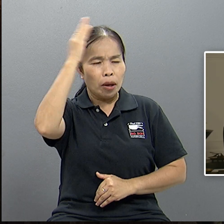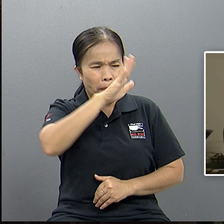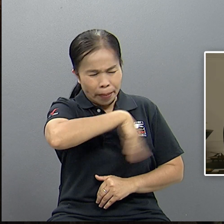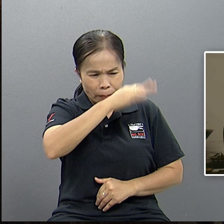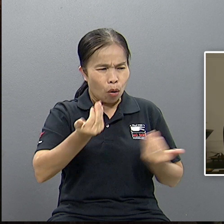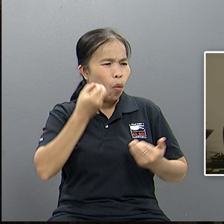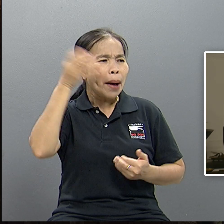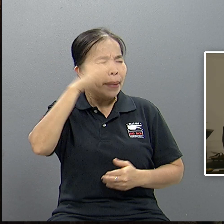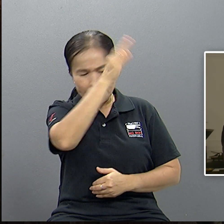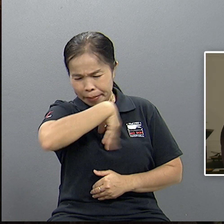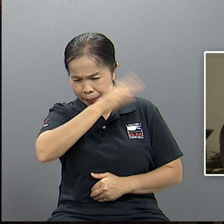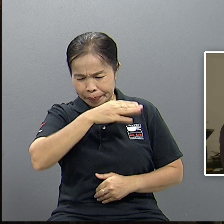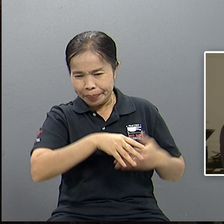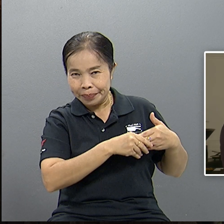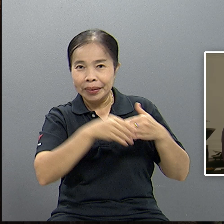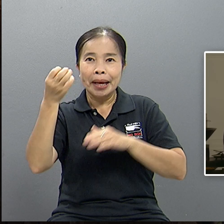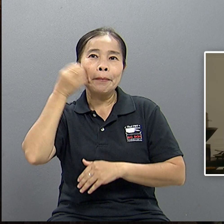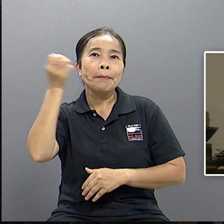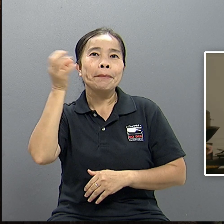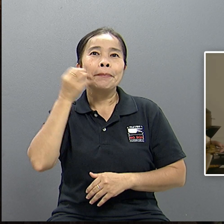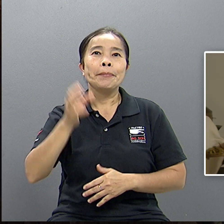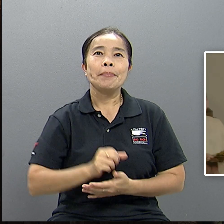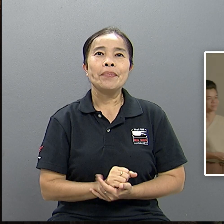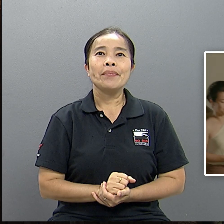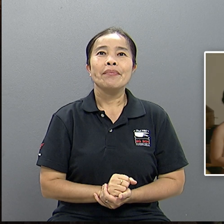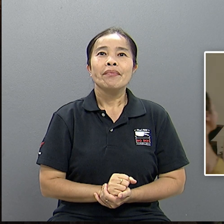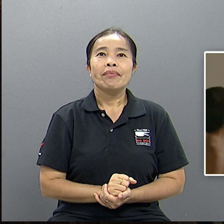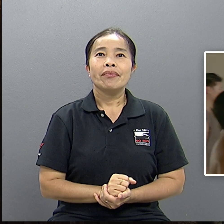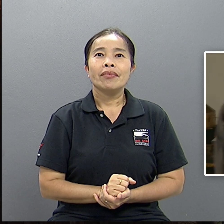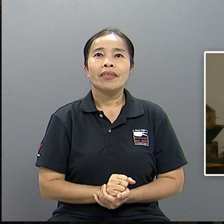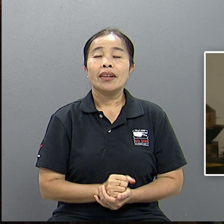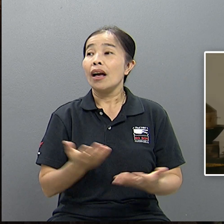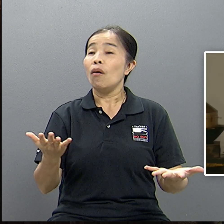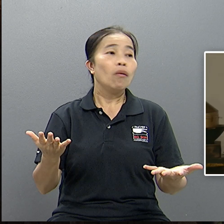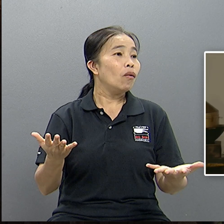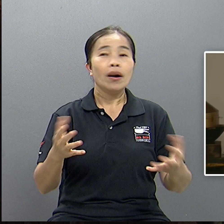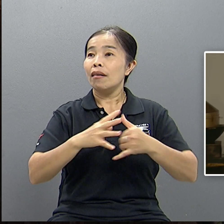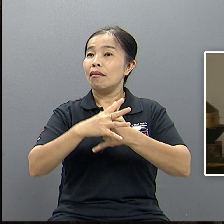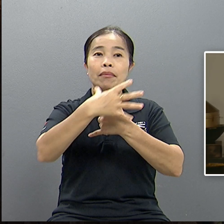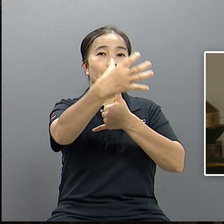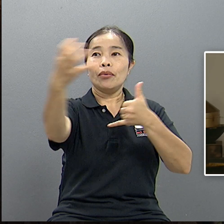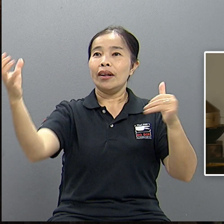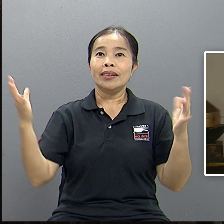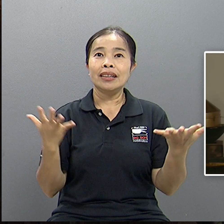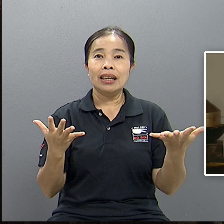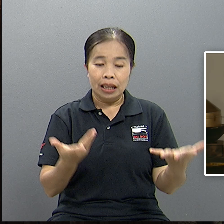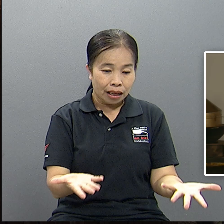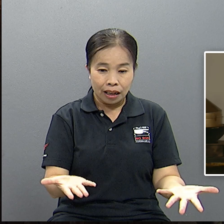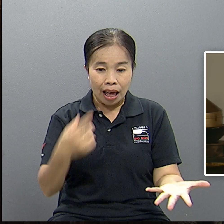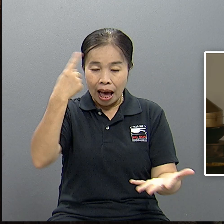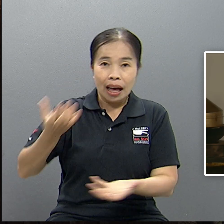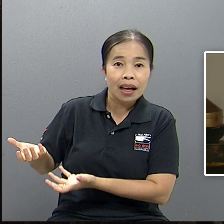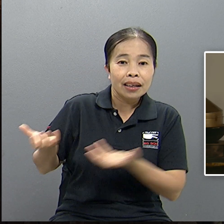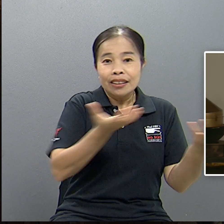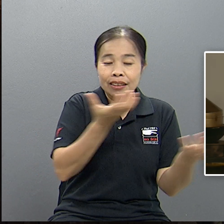ตี เ ถอะ ไปทำเสียเรื่องจะได้ อ้าวไปกันหมดเลยแล้วแบบนี้ใครจะขนของล่ะค